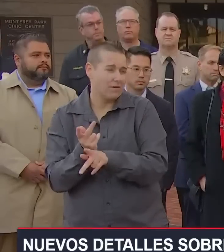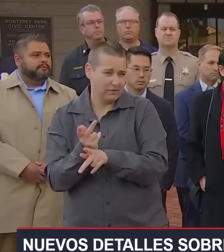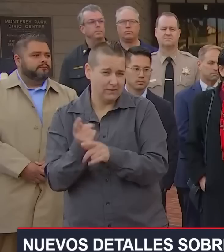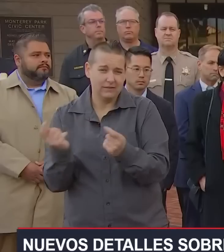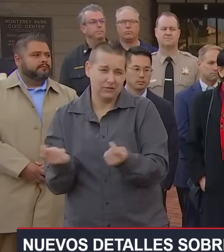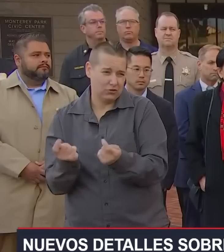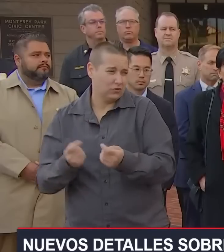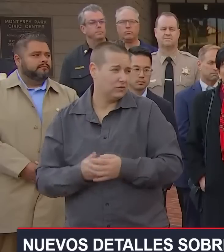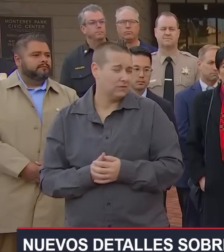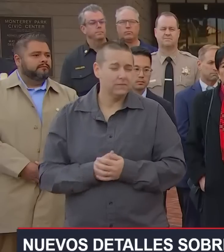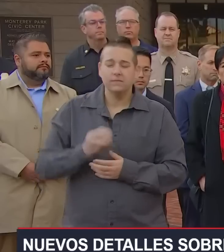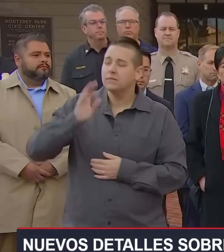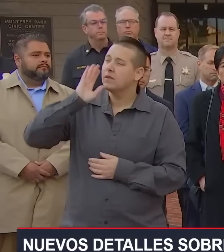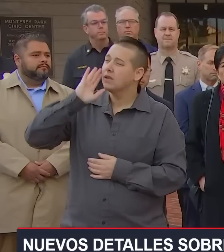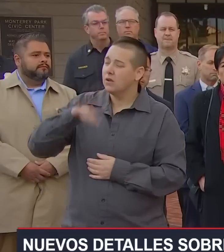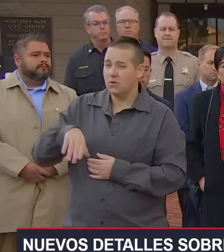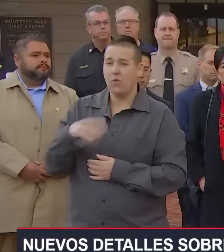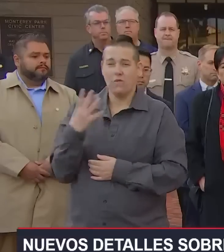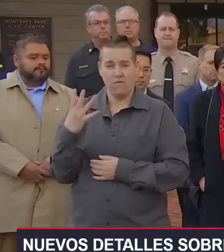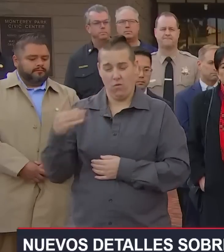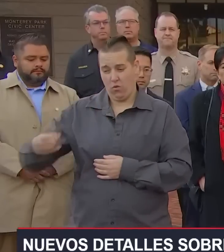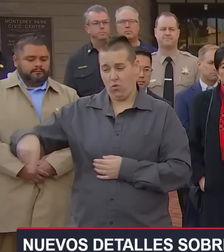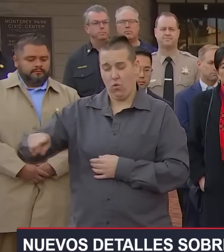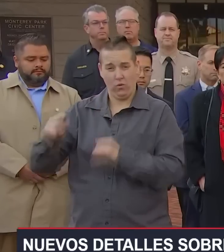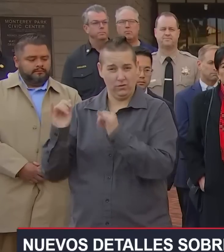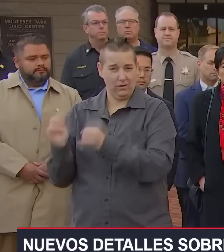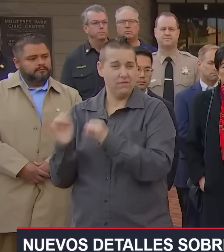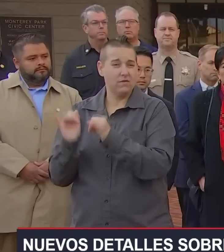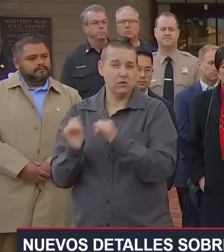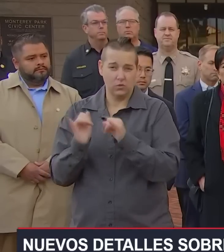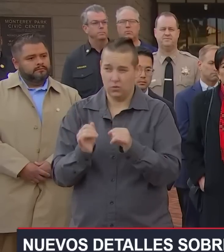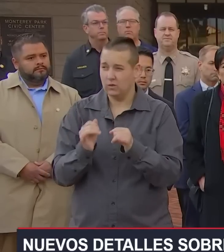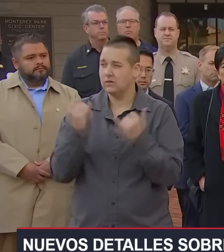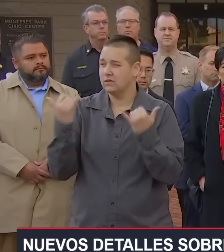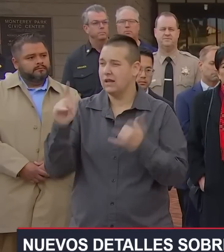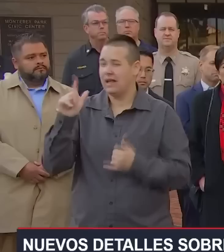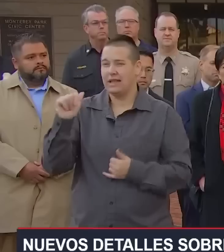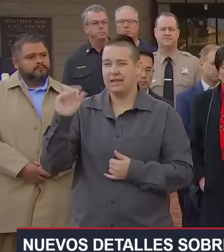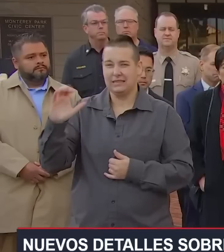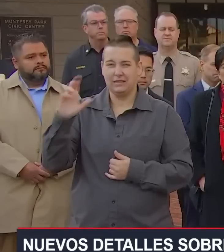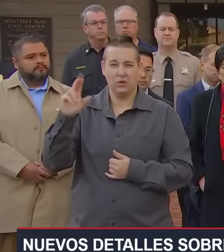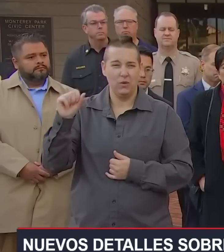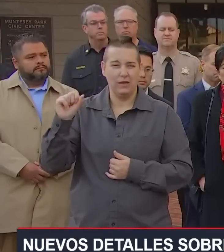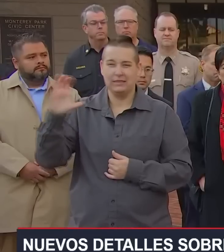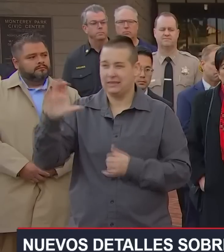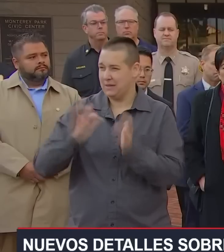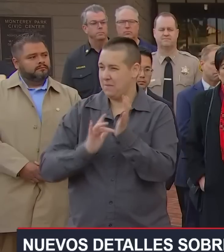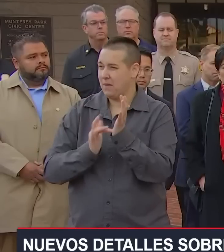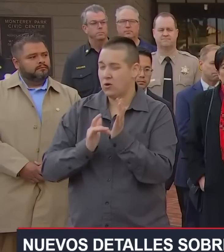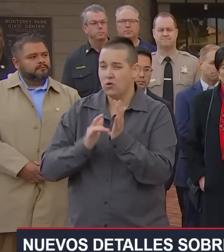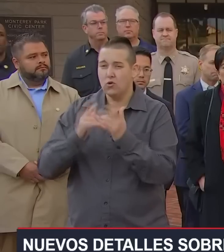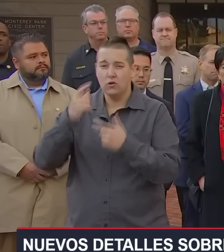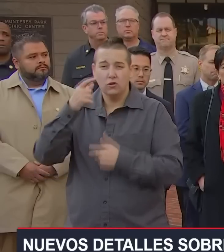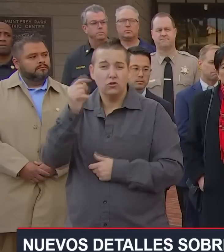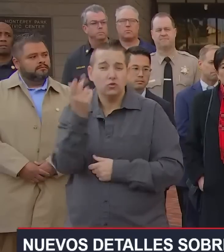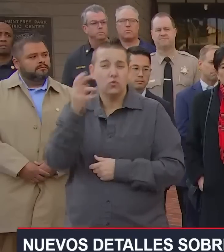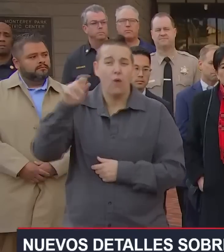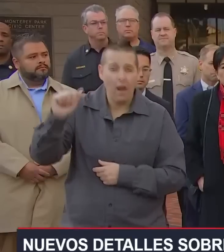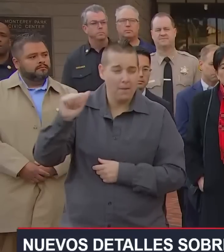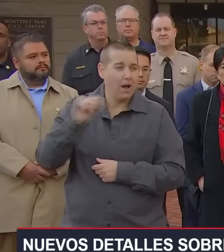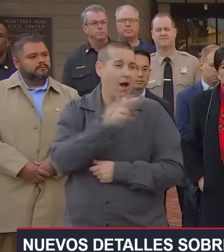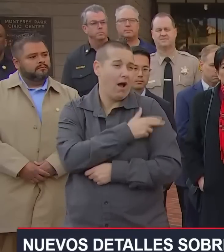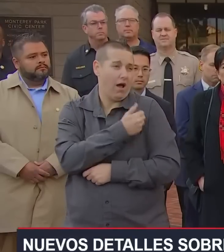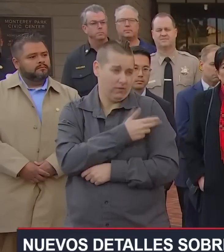y por aquellos que están siendo tratados y están lesionados sabemos que cuatro individuos están